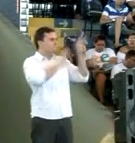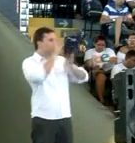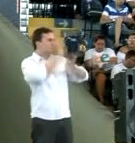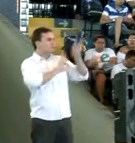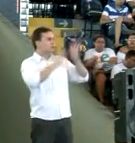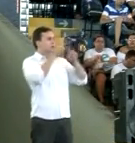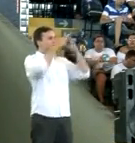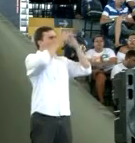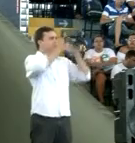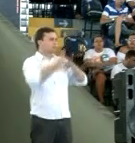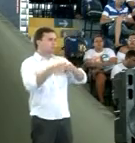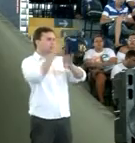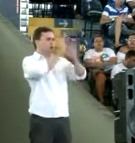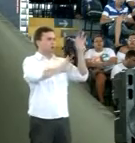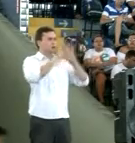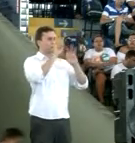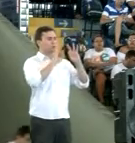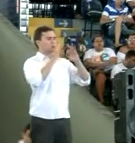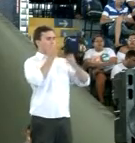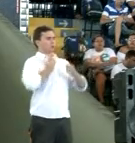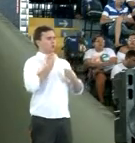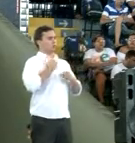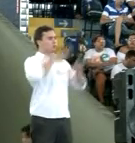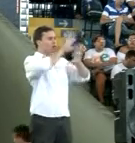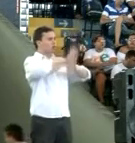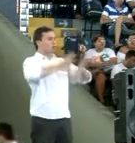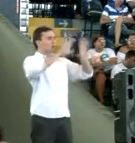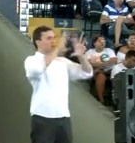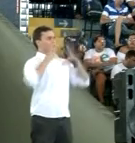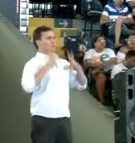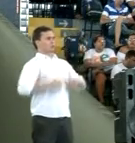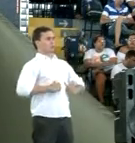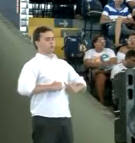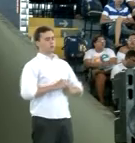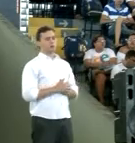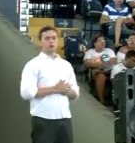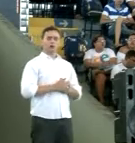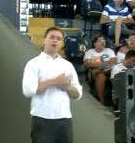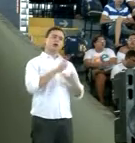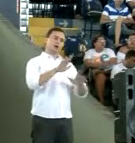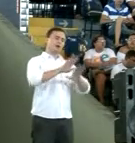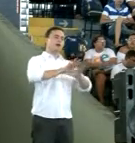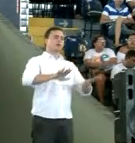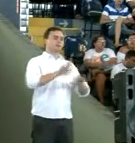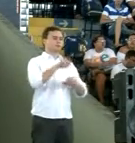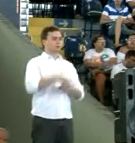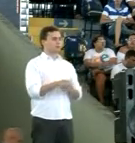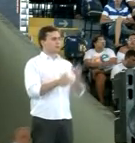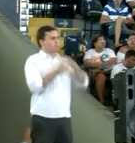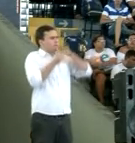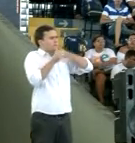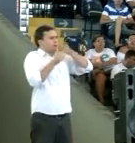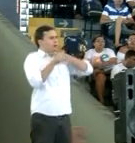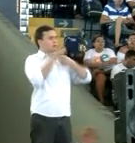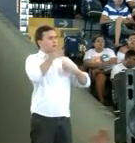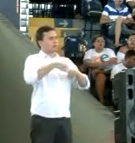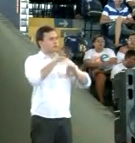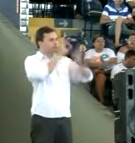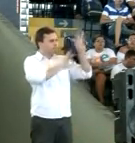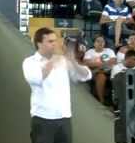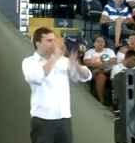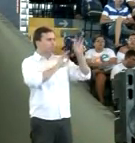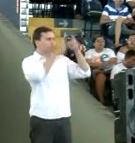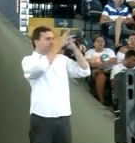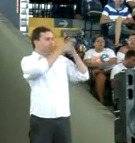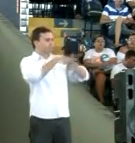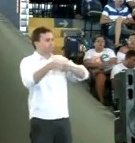limpar, conseguir organizar toda a estrutura. Exatamente. Faz a limpeza, simplifica tudo que você pode.